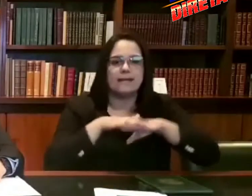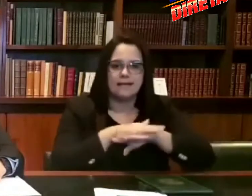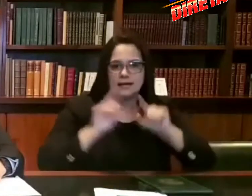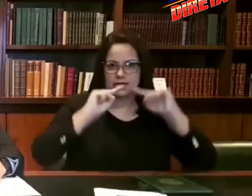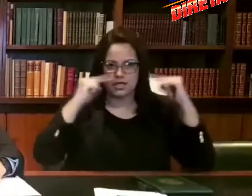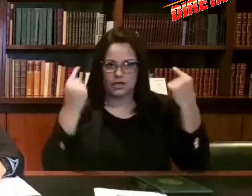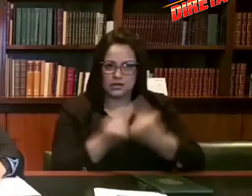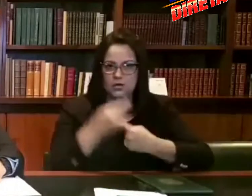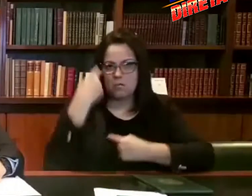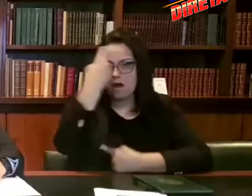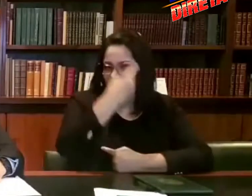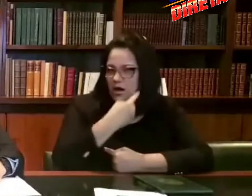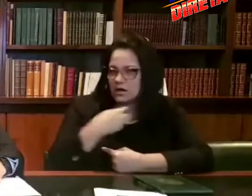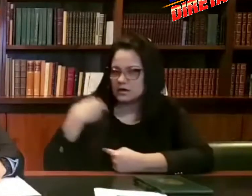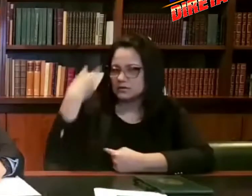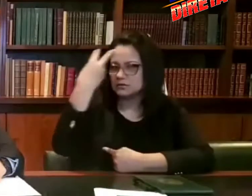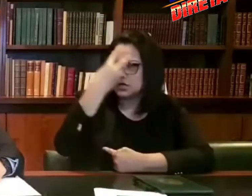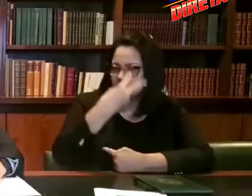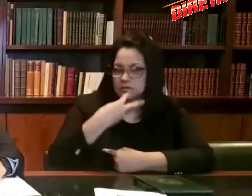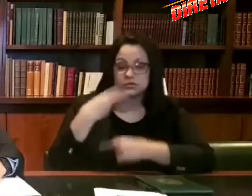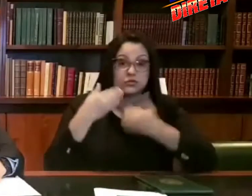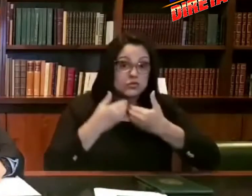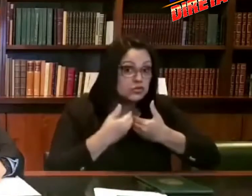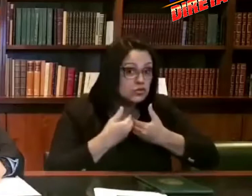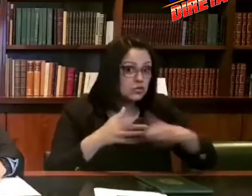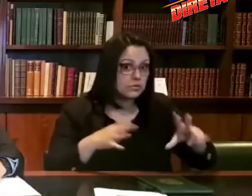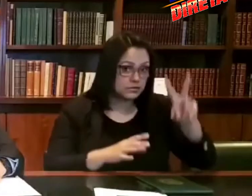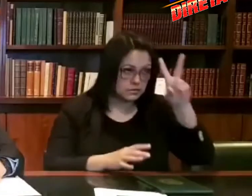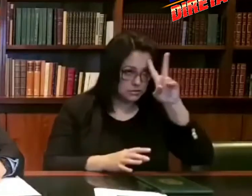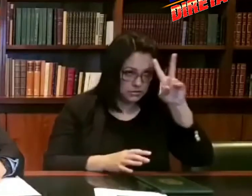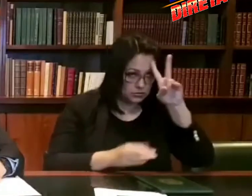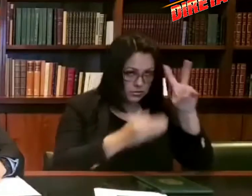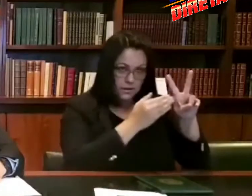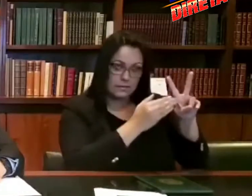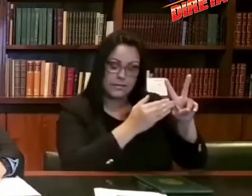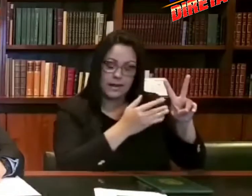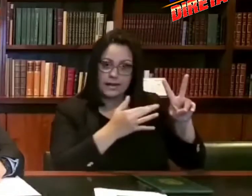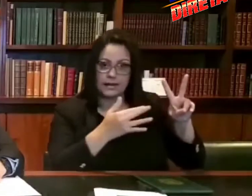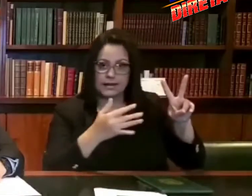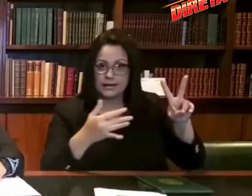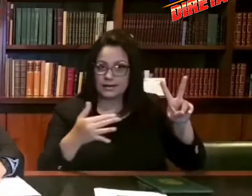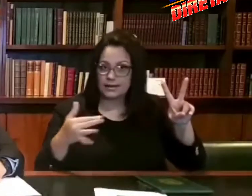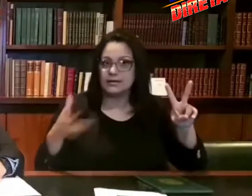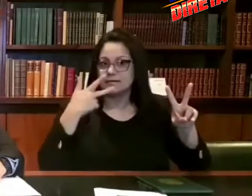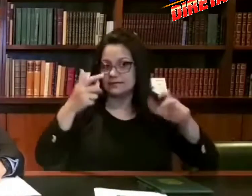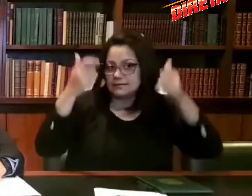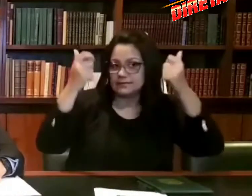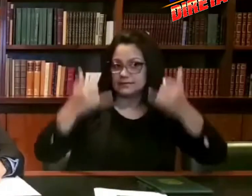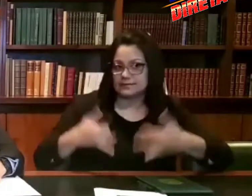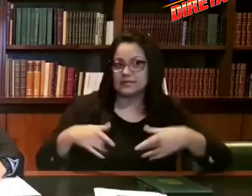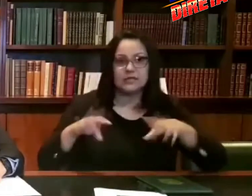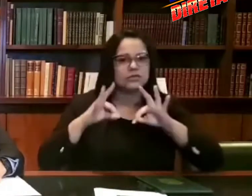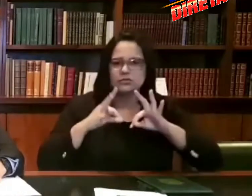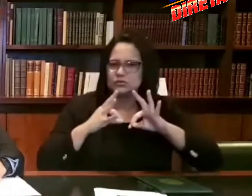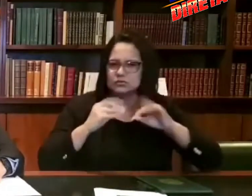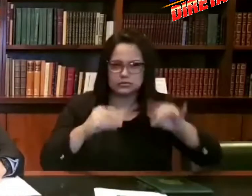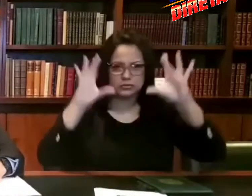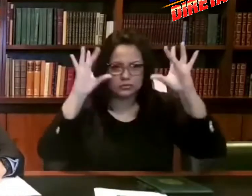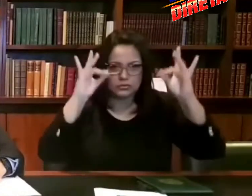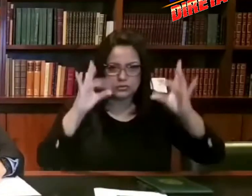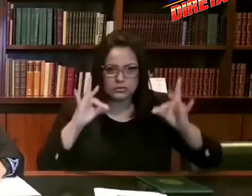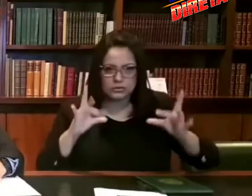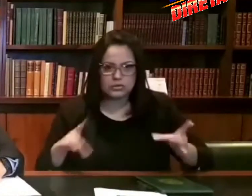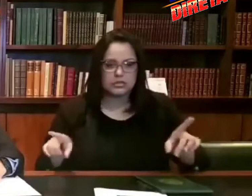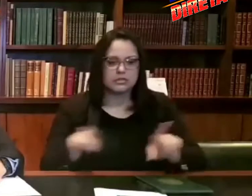conversando, mas nós começamos na segunda-feira e faremos toda a questão